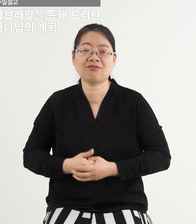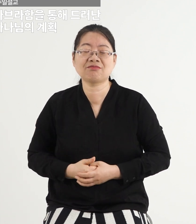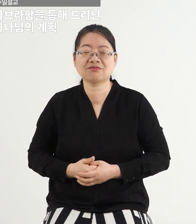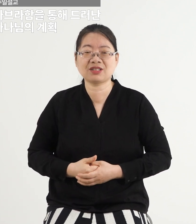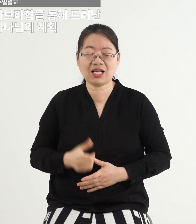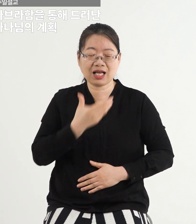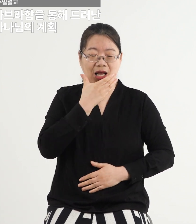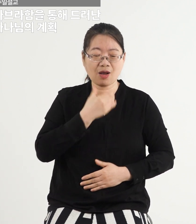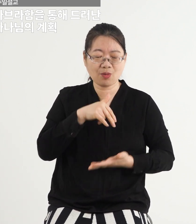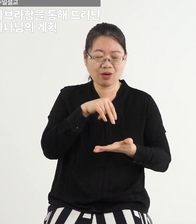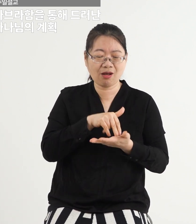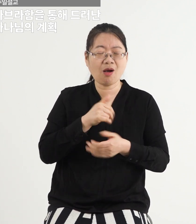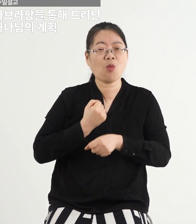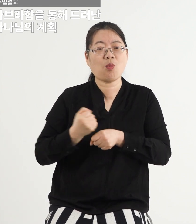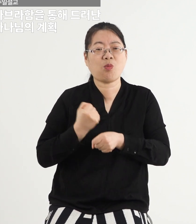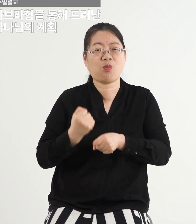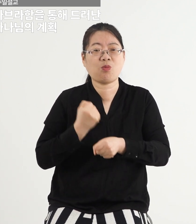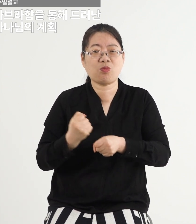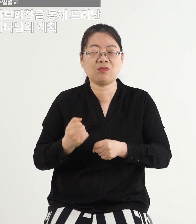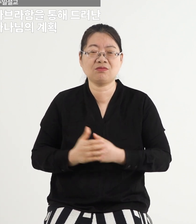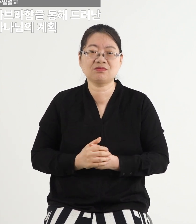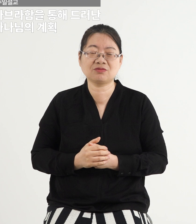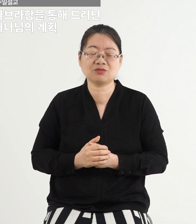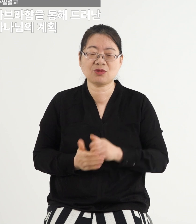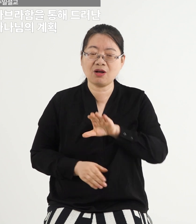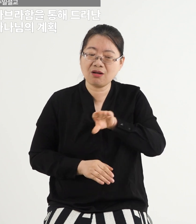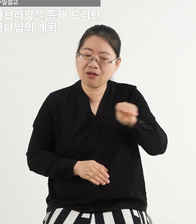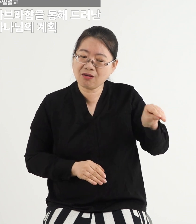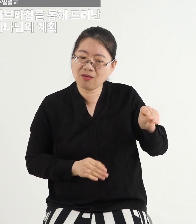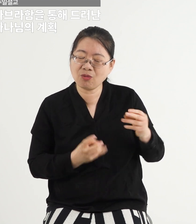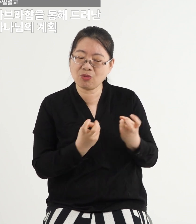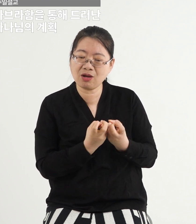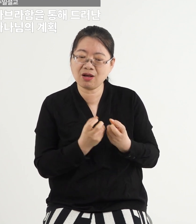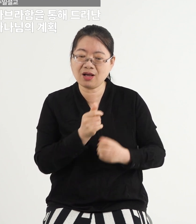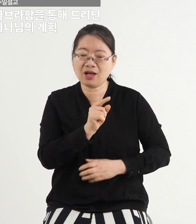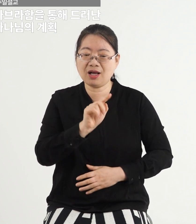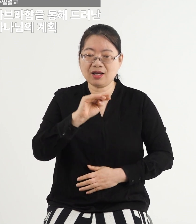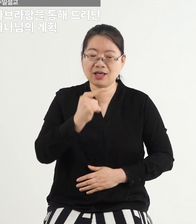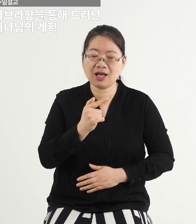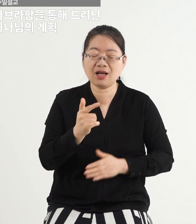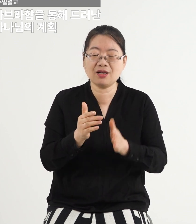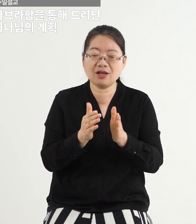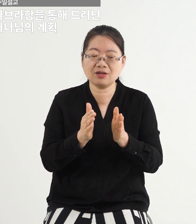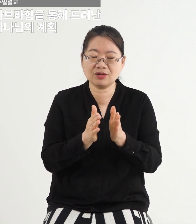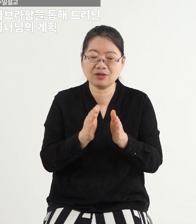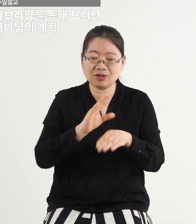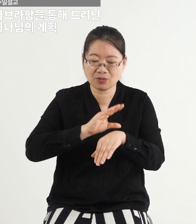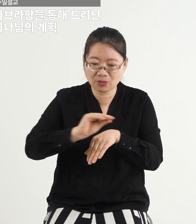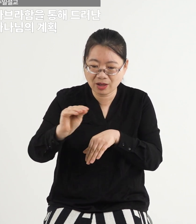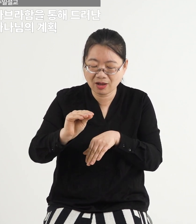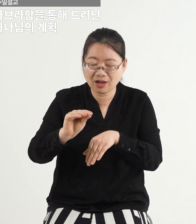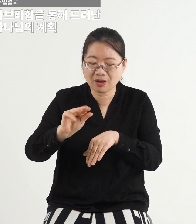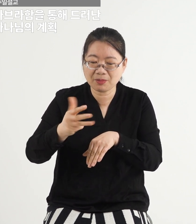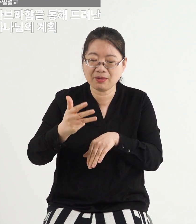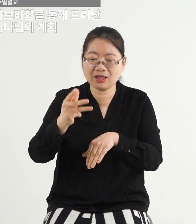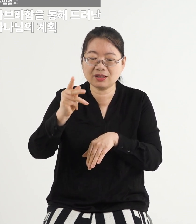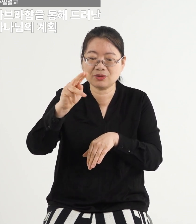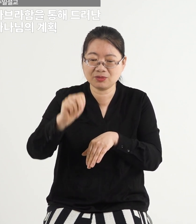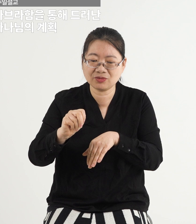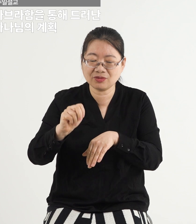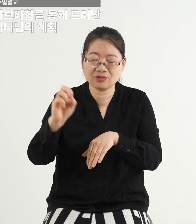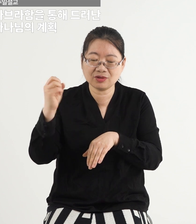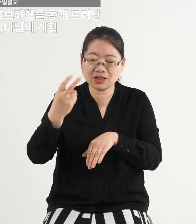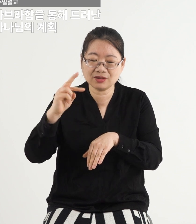그럼 아브라함 입장에서 얼마나 황당해요. 이게 돌아갈 수도 없고 하란에서 출발했으니까 800km예요. 예? 어떻게